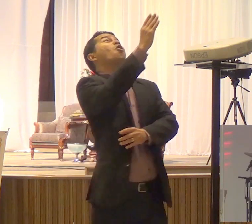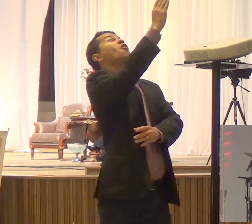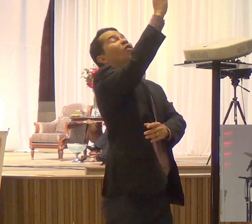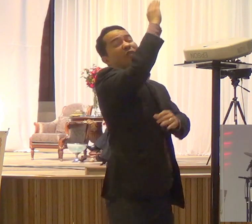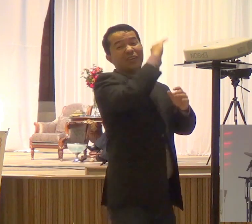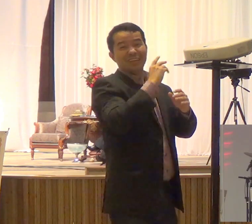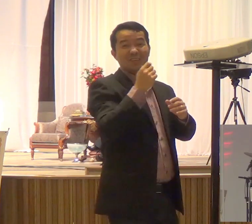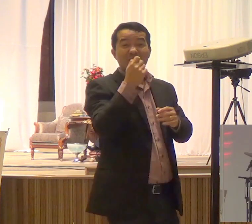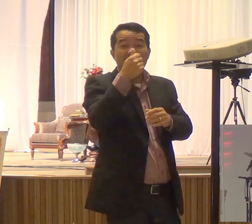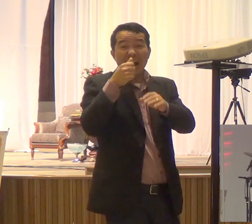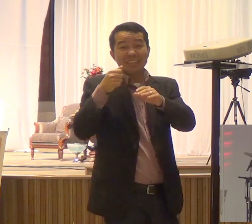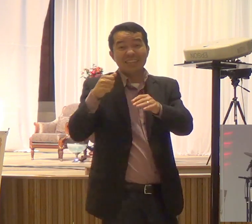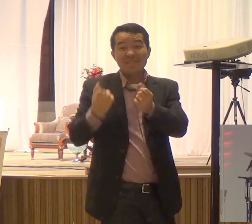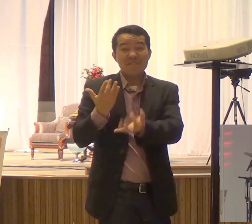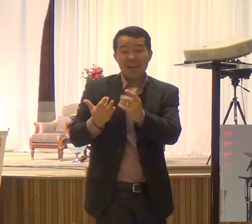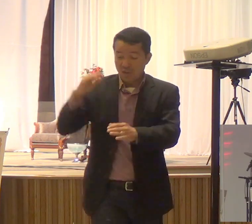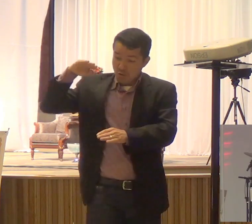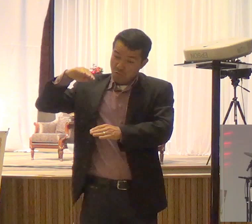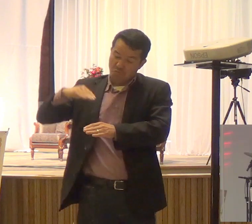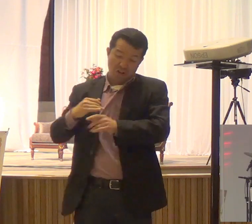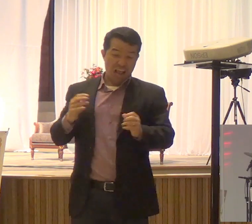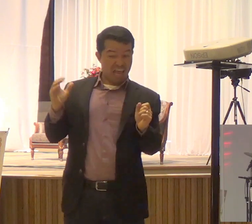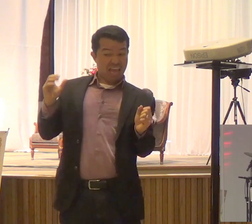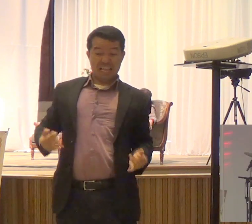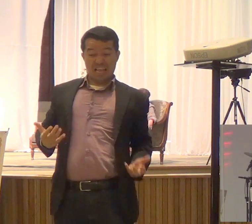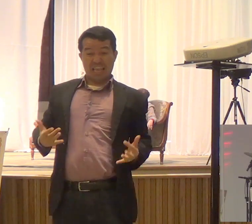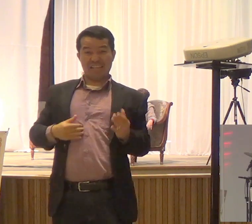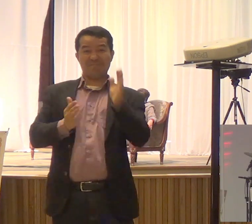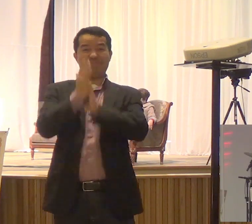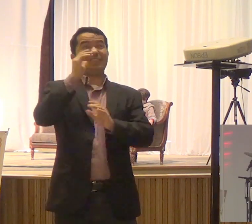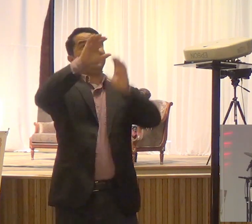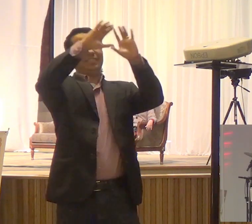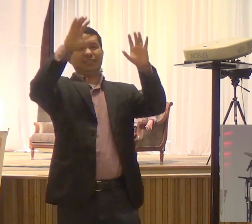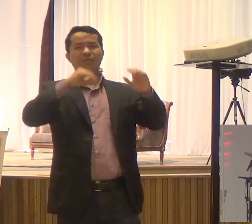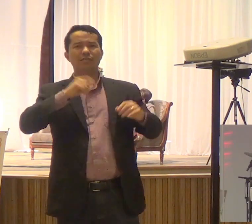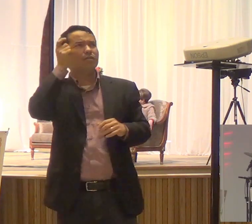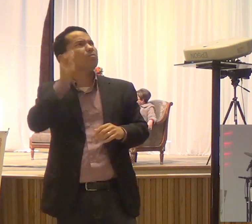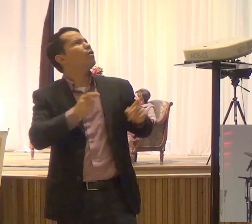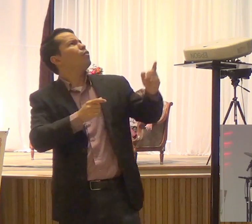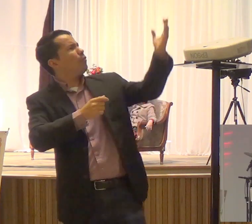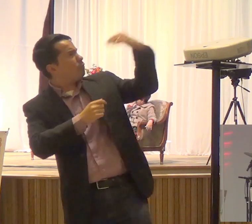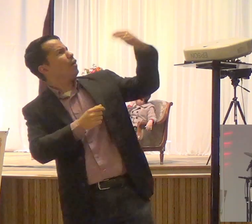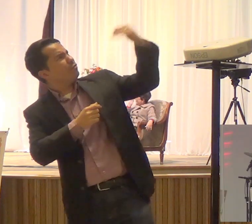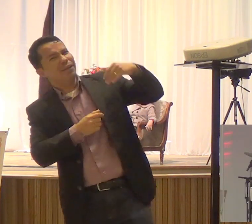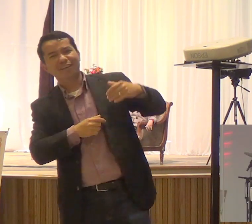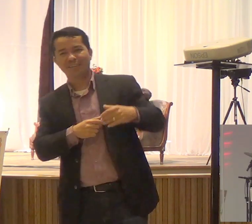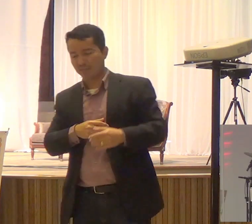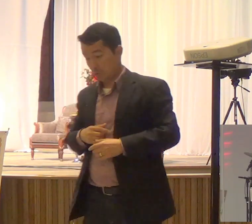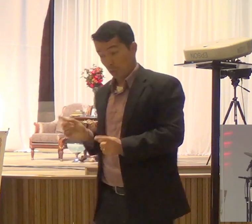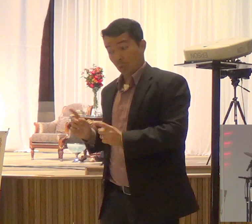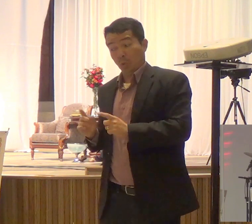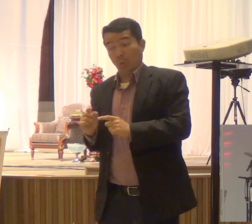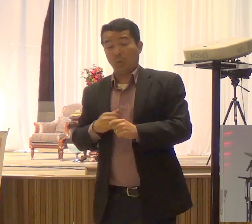E dá-lhe uma chamuscada, rapaz. E Satanás olha e fala assim: mas venha, está